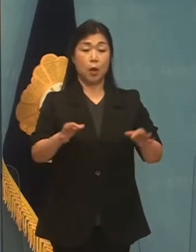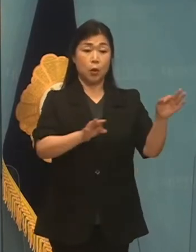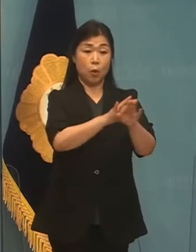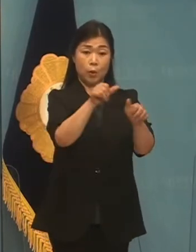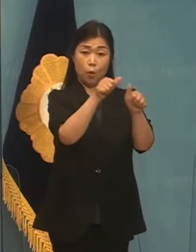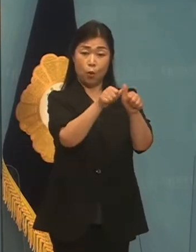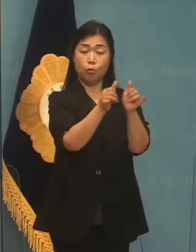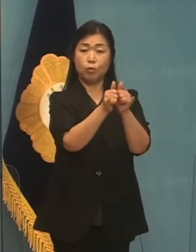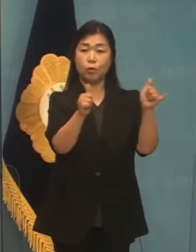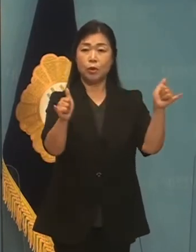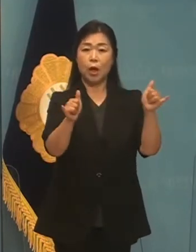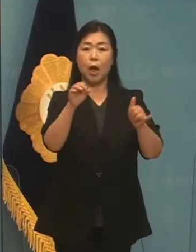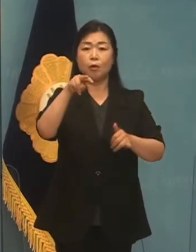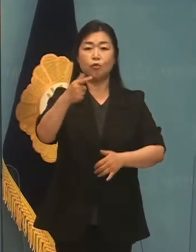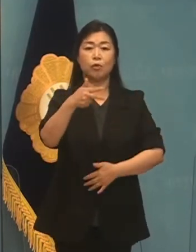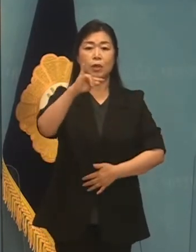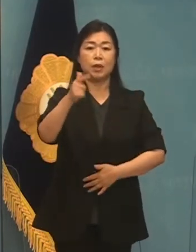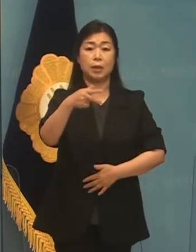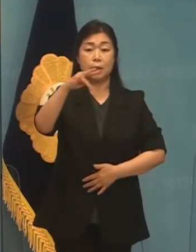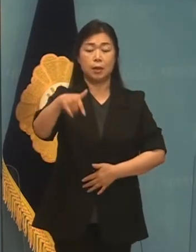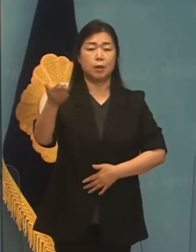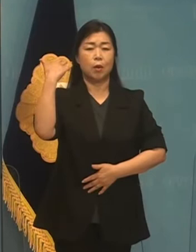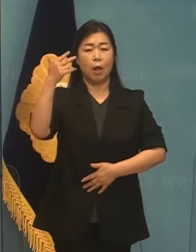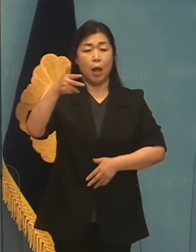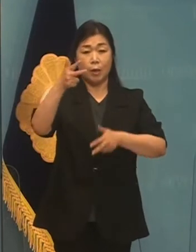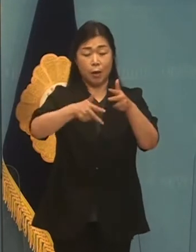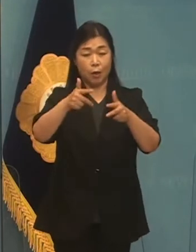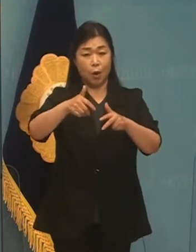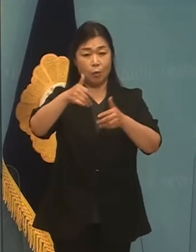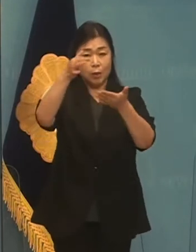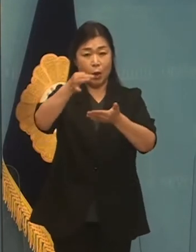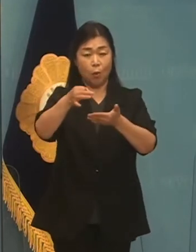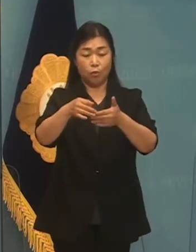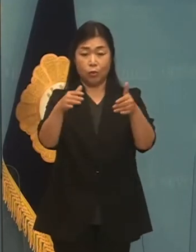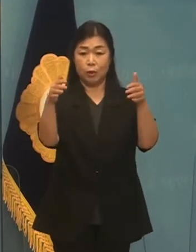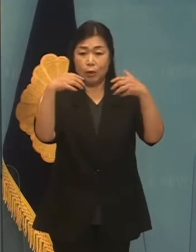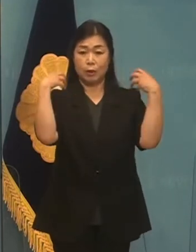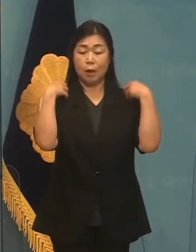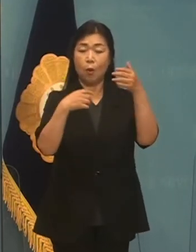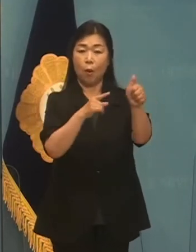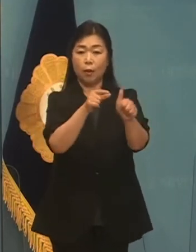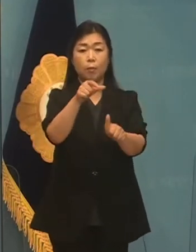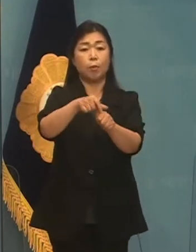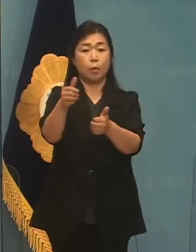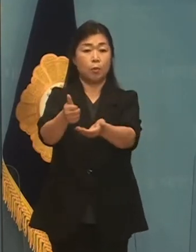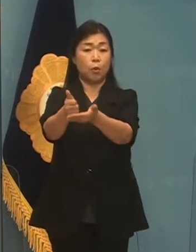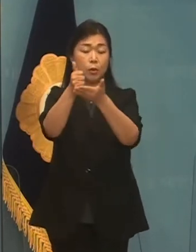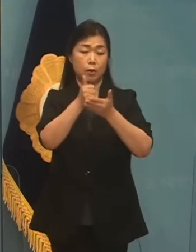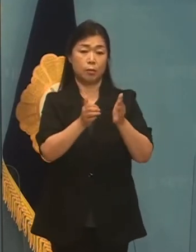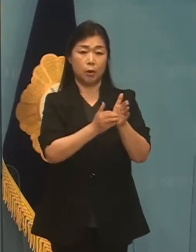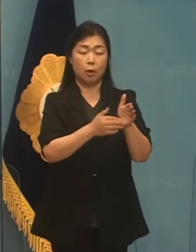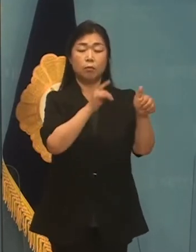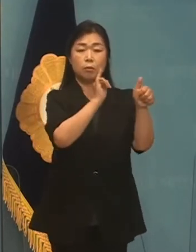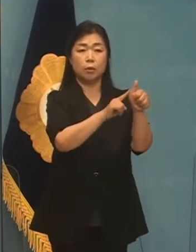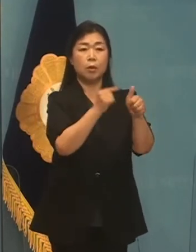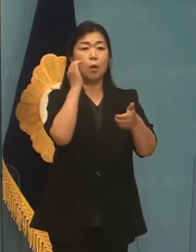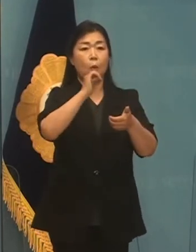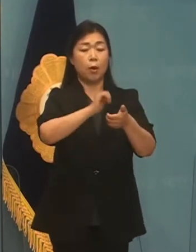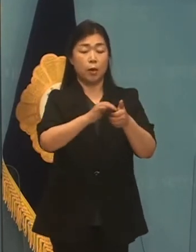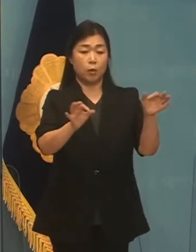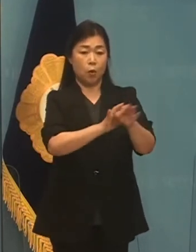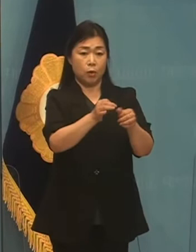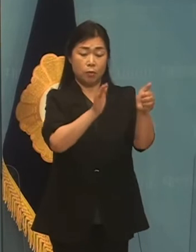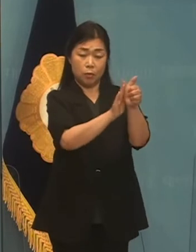경제고문으로 윤진식 전 산업자원부 장관을 영입했습니다. 윤 경제고문은 청와대